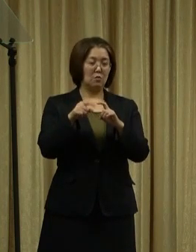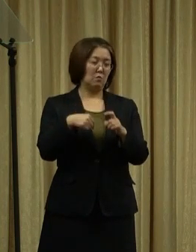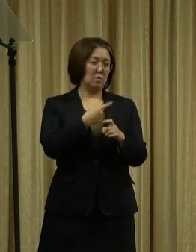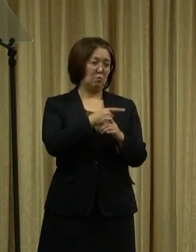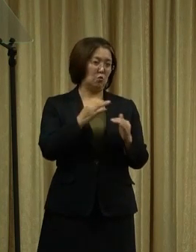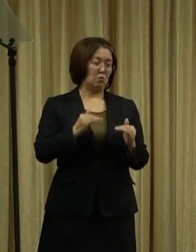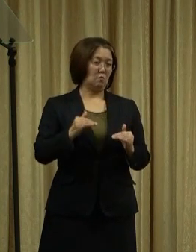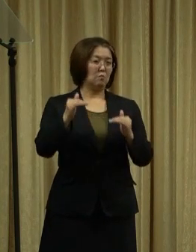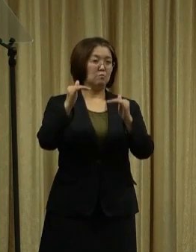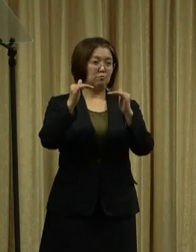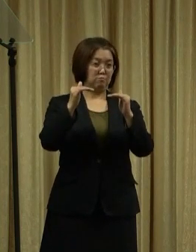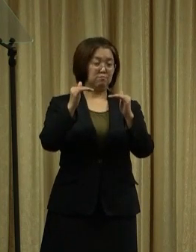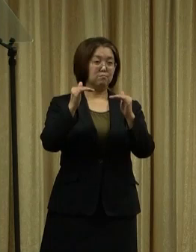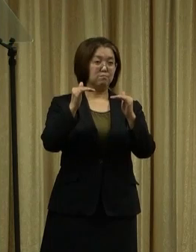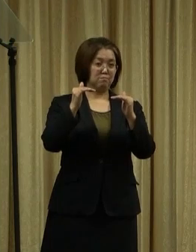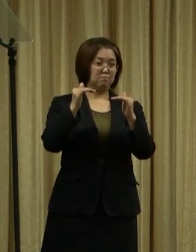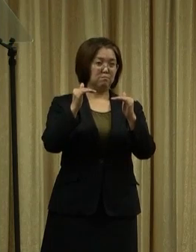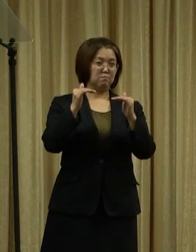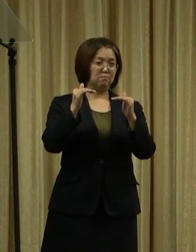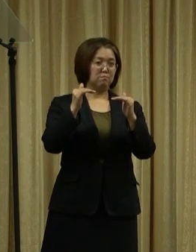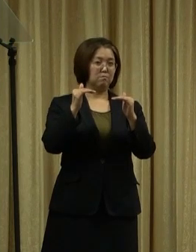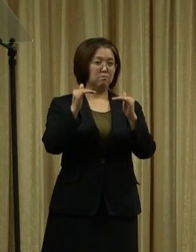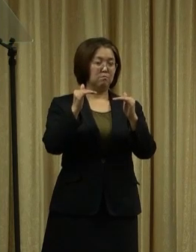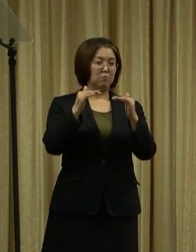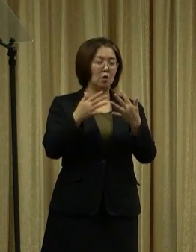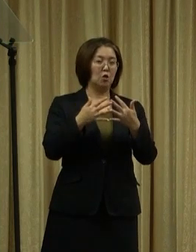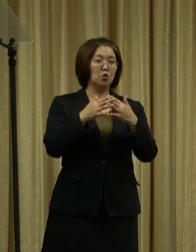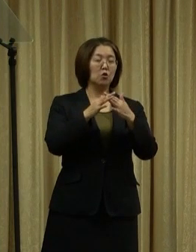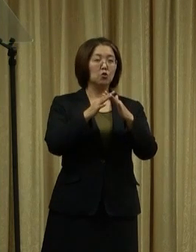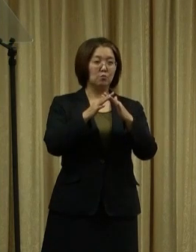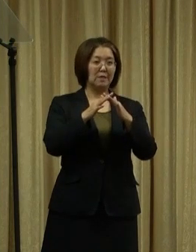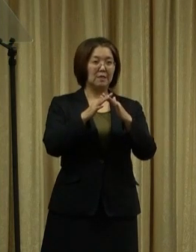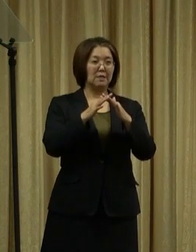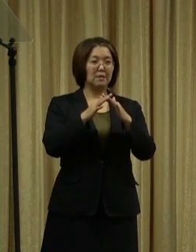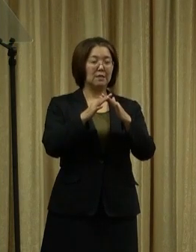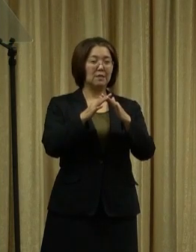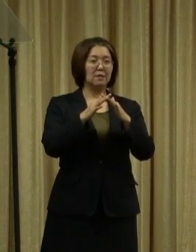ップして、より取り組みを